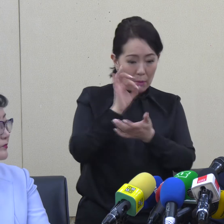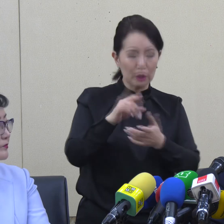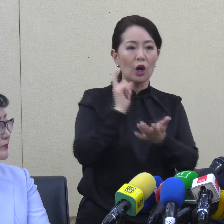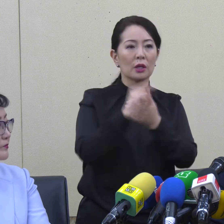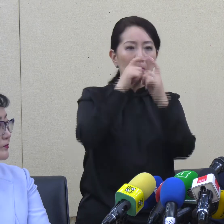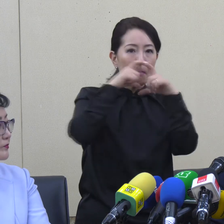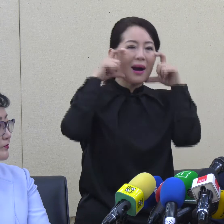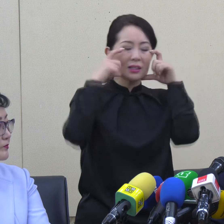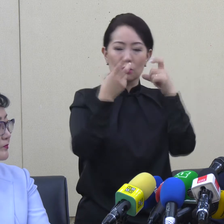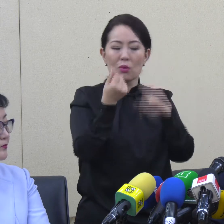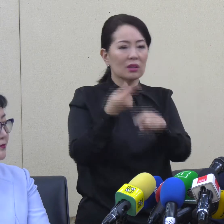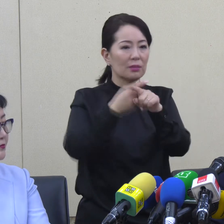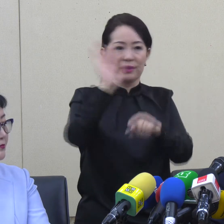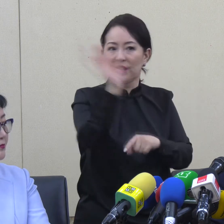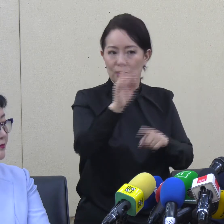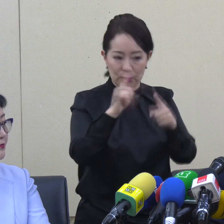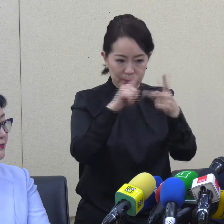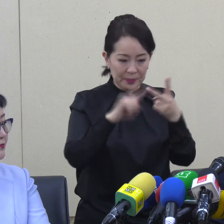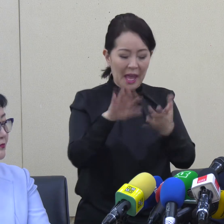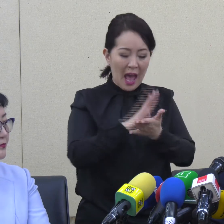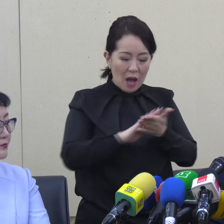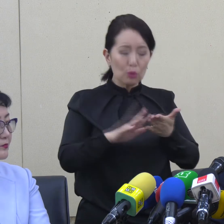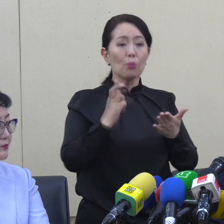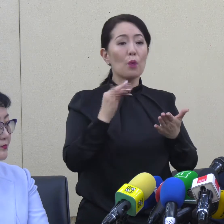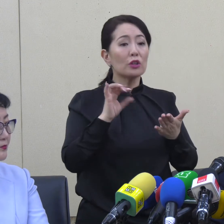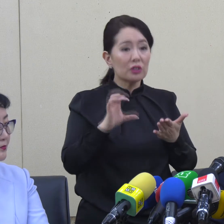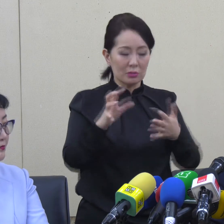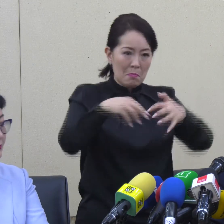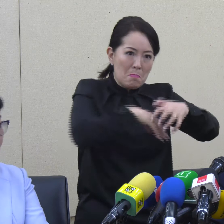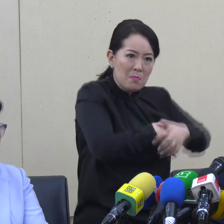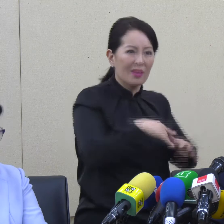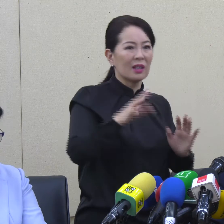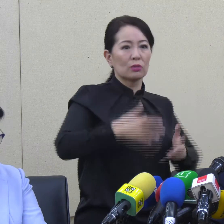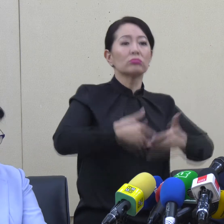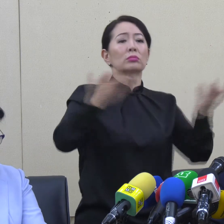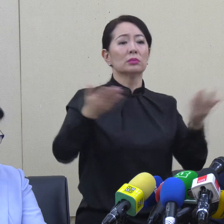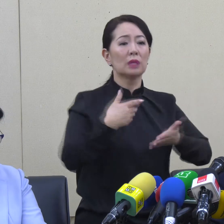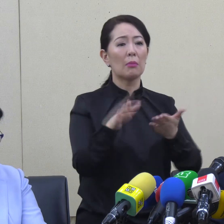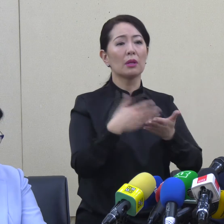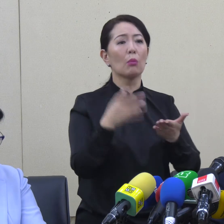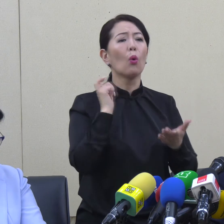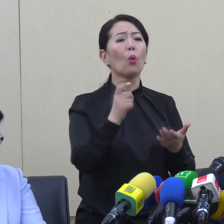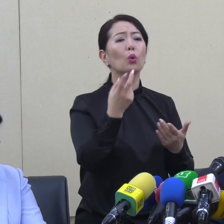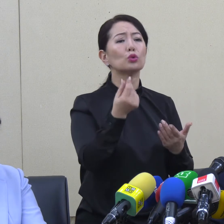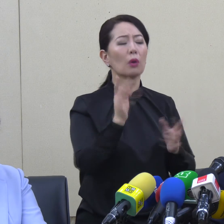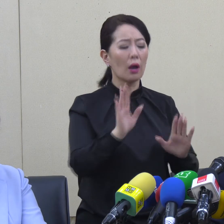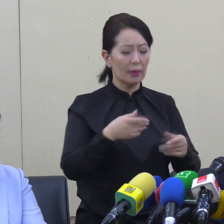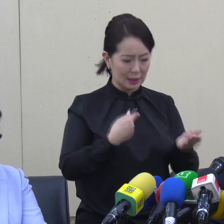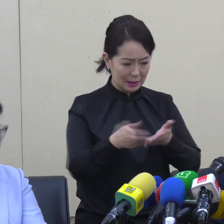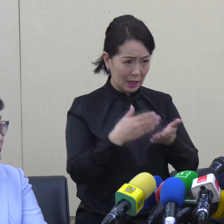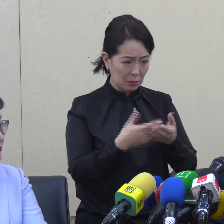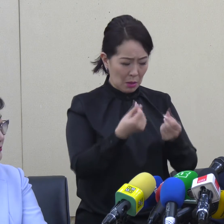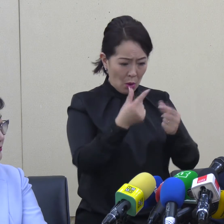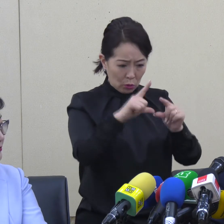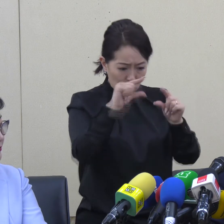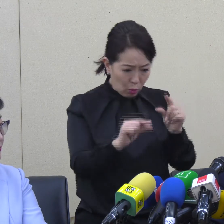маскныхаа үнийг нэмэргүй байна. Хариуцлагын бодисуудаа далд хиймээргүй байна. Шууд одоо хуучин үндсэн үнээр тэрч байхгүй өшөө